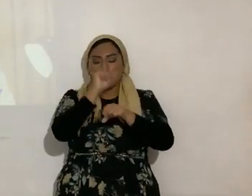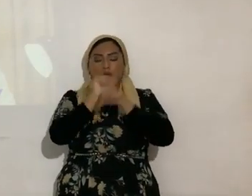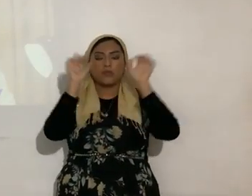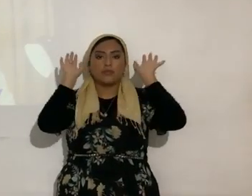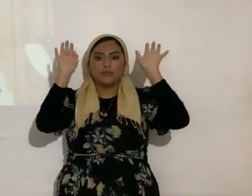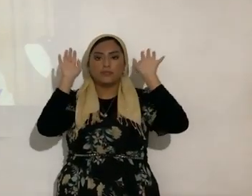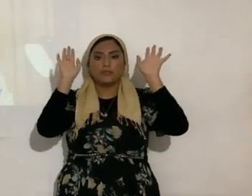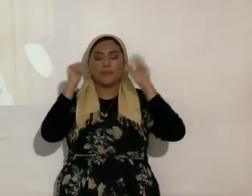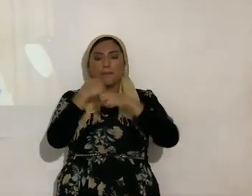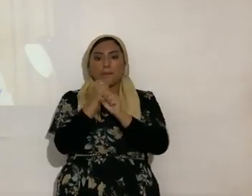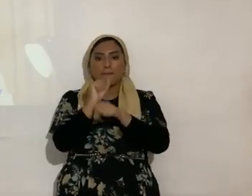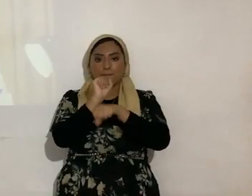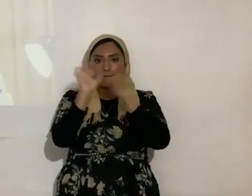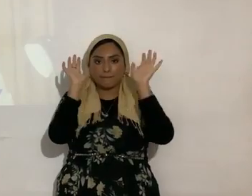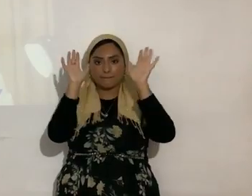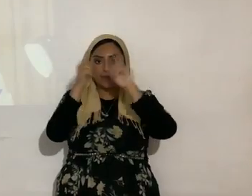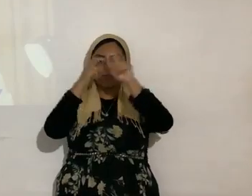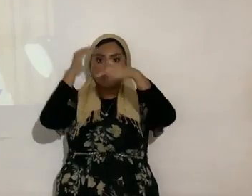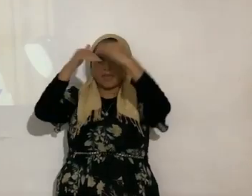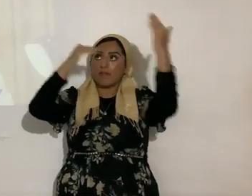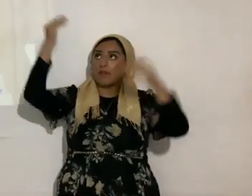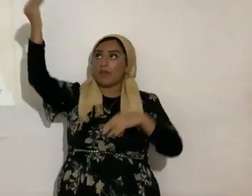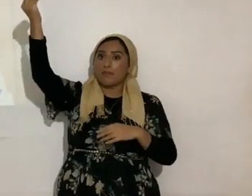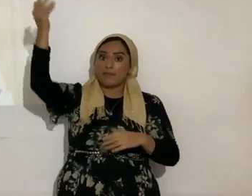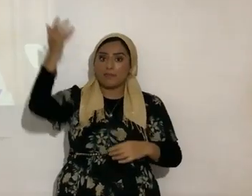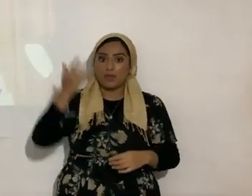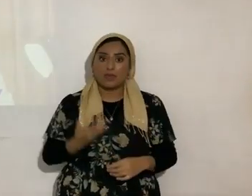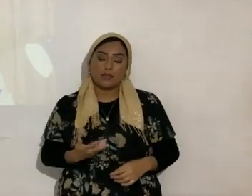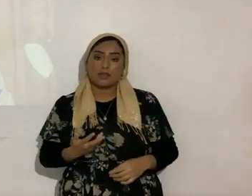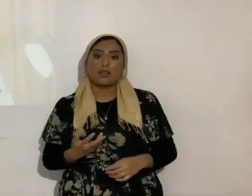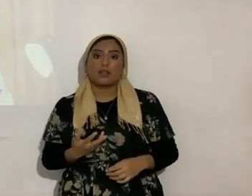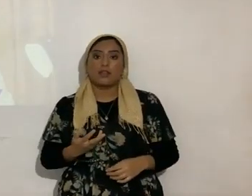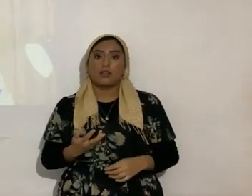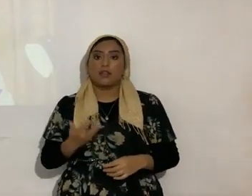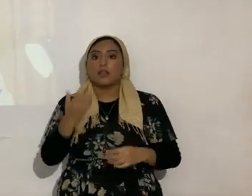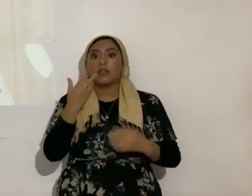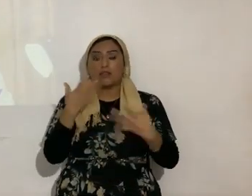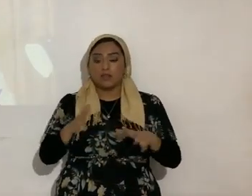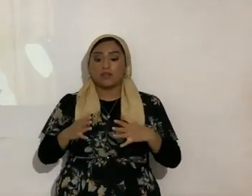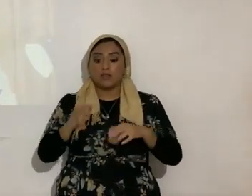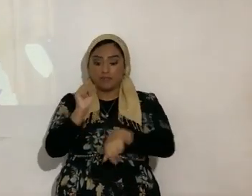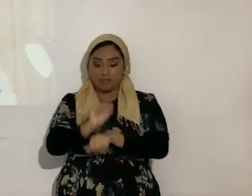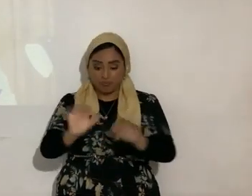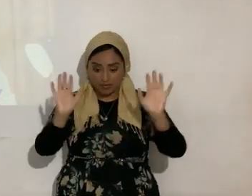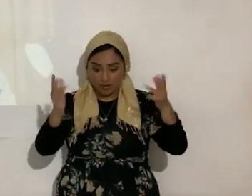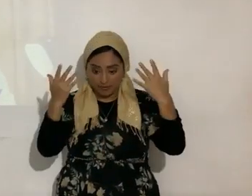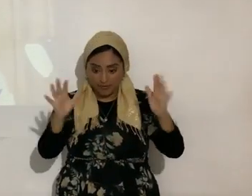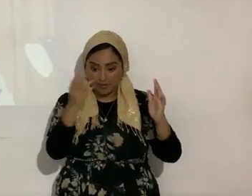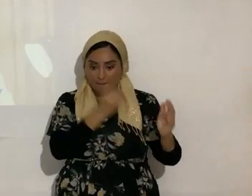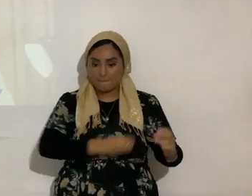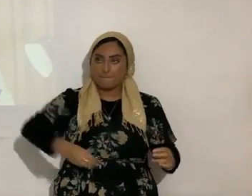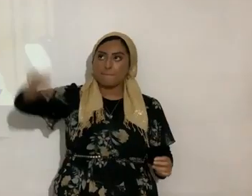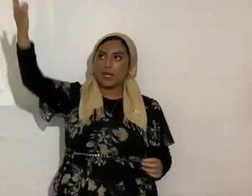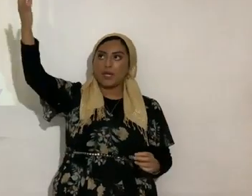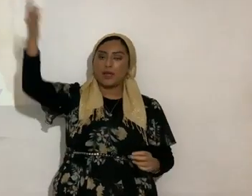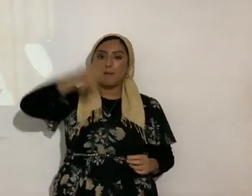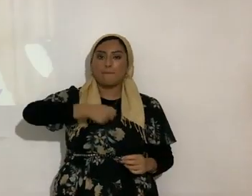milagro del cielo del cielo entonces regresan ¿de dónde salieron? anota